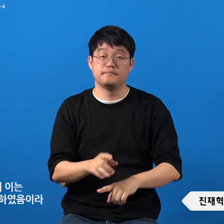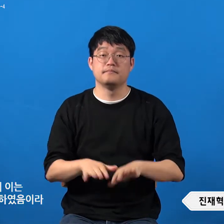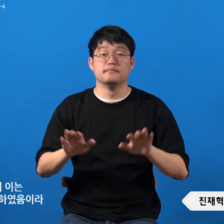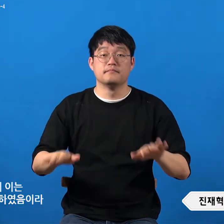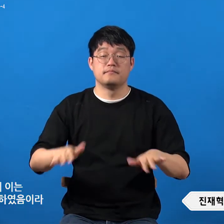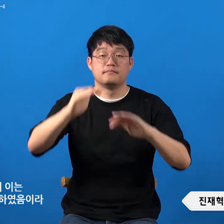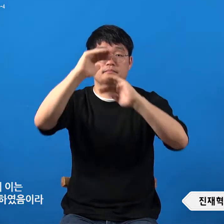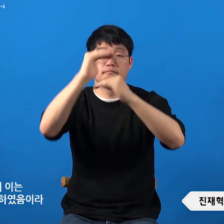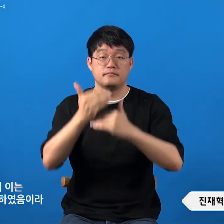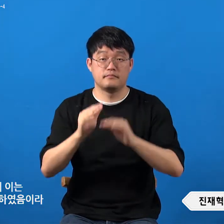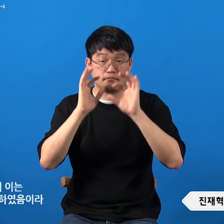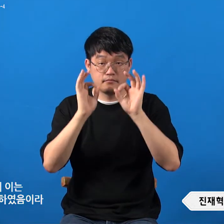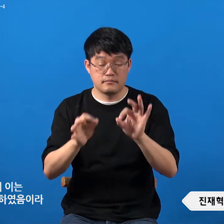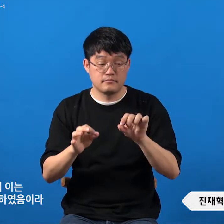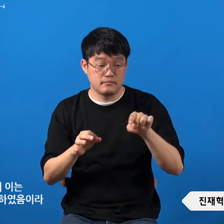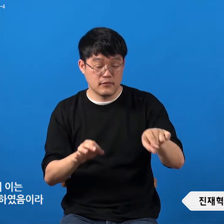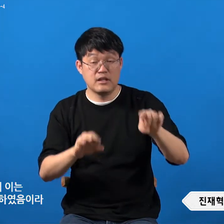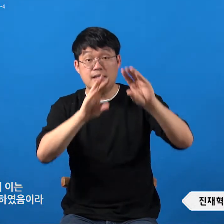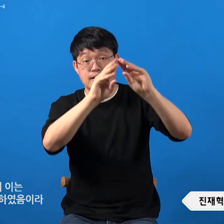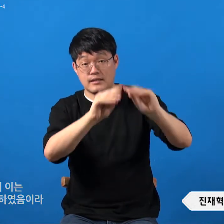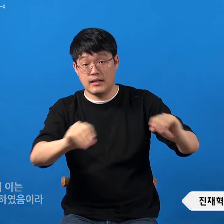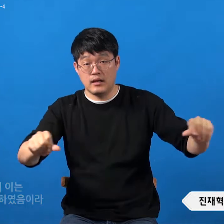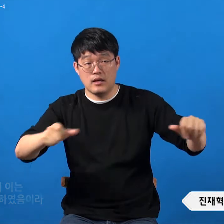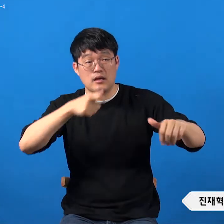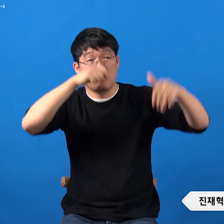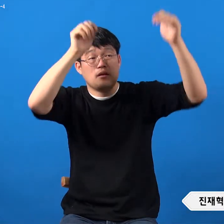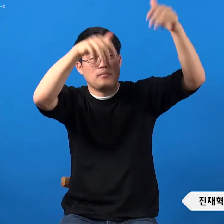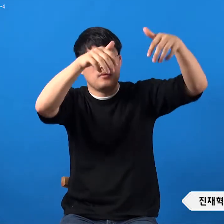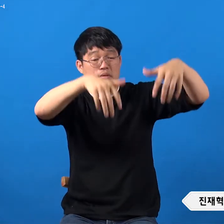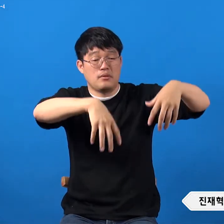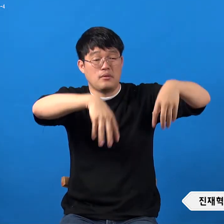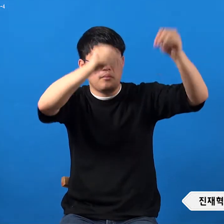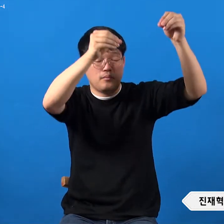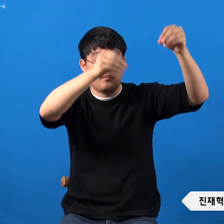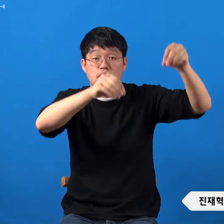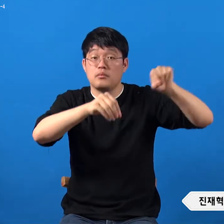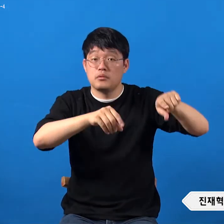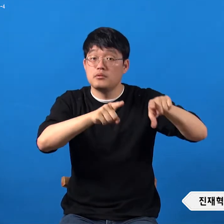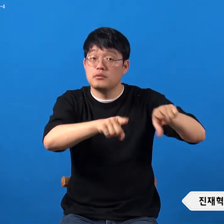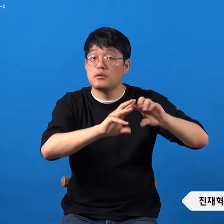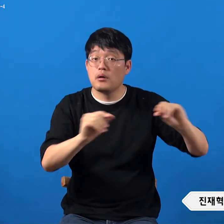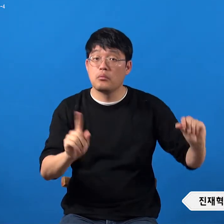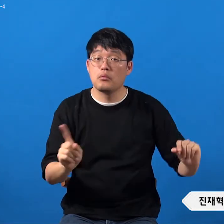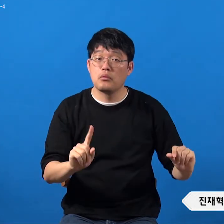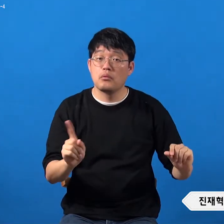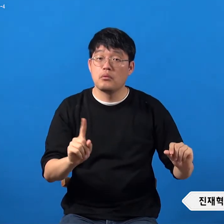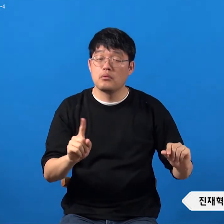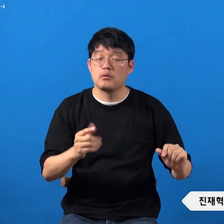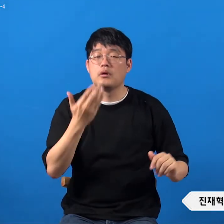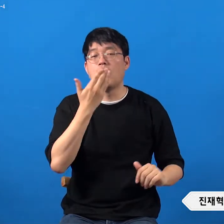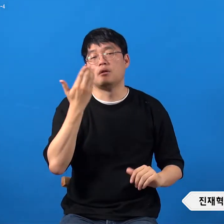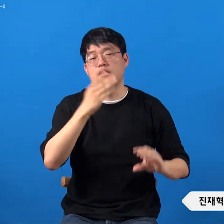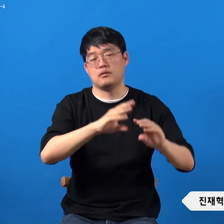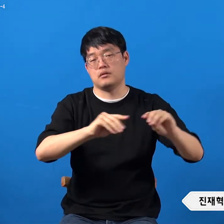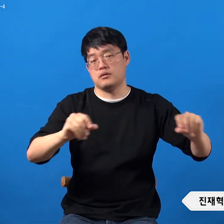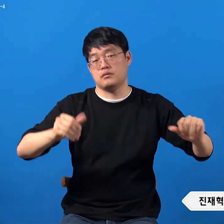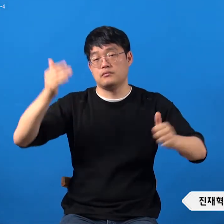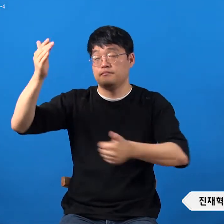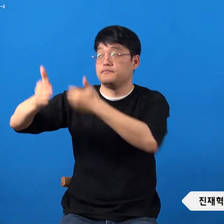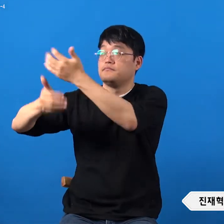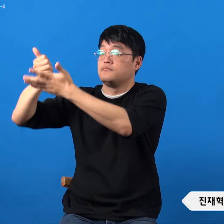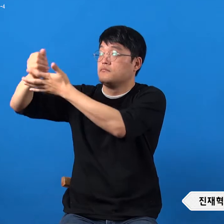오늘 말씀을 보니까 그 땅에 기근이 임하였다고 말합니다. 그 땅은 어떤 땅입니까? 가나안